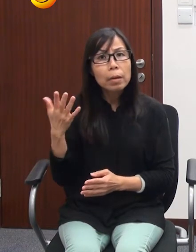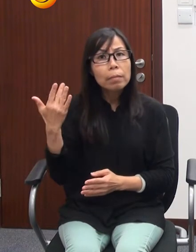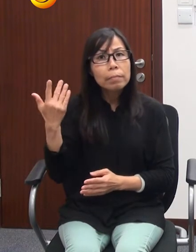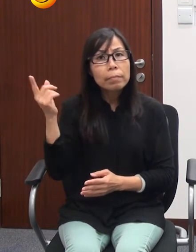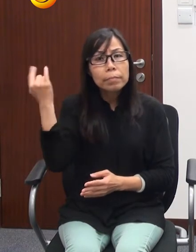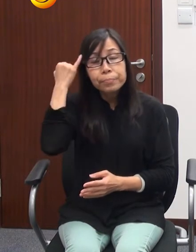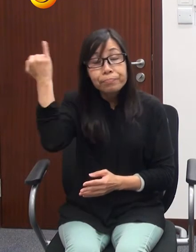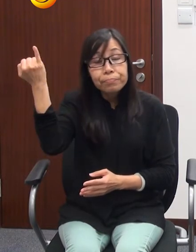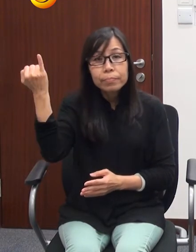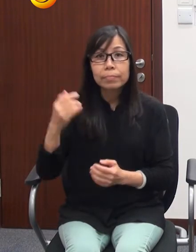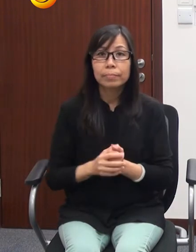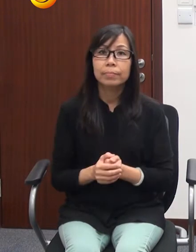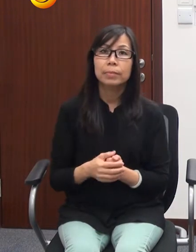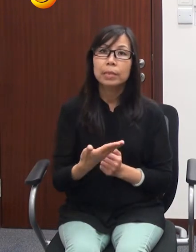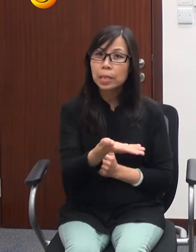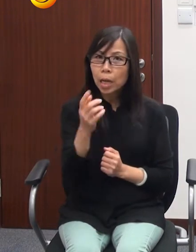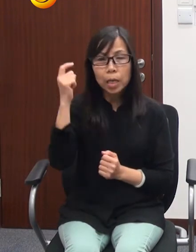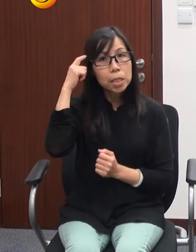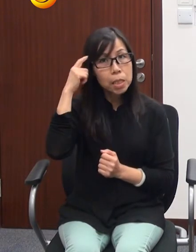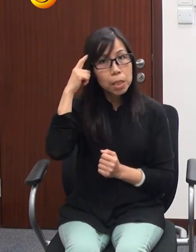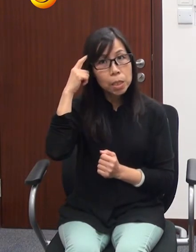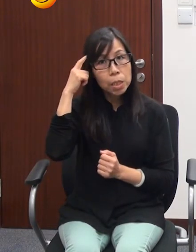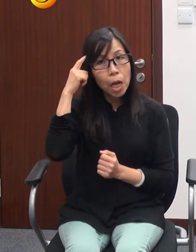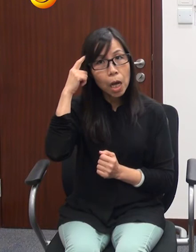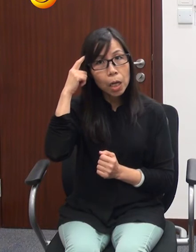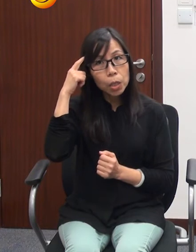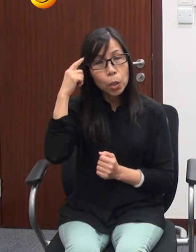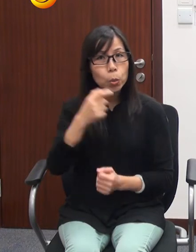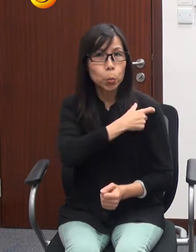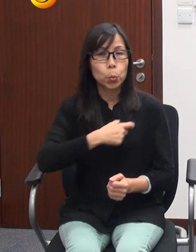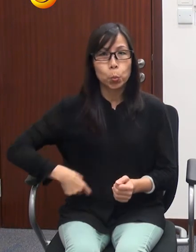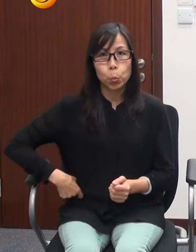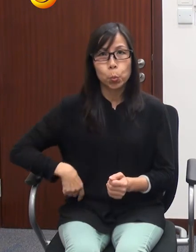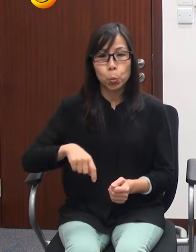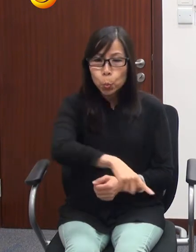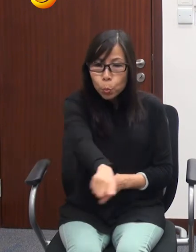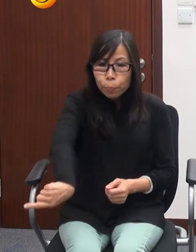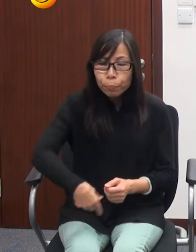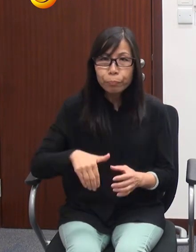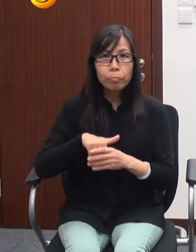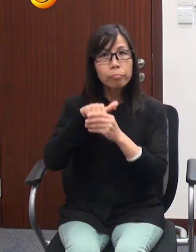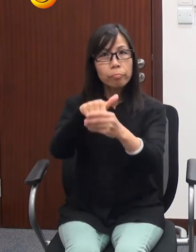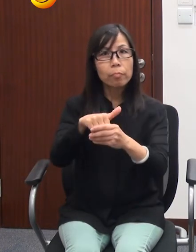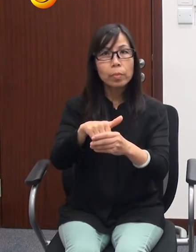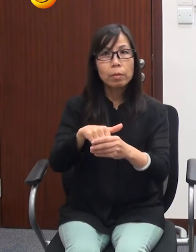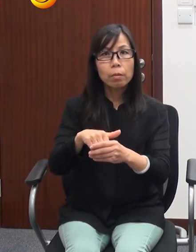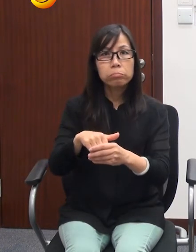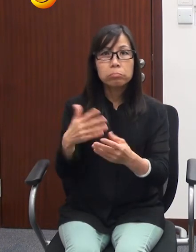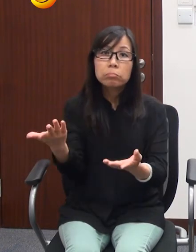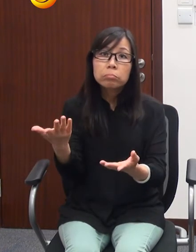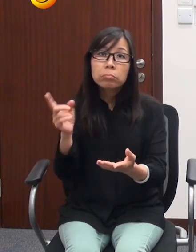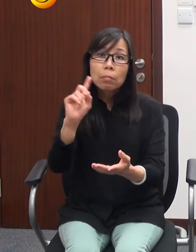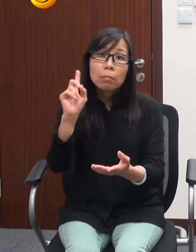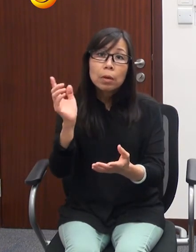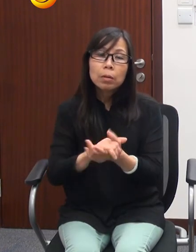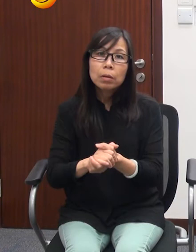又我又即係大家又即係就知道佢哋使選區議會啦。咁我唔知佢哋選區議會嚟為咩啦。如果佢用佢哋嘅